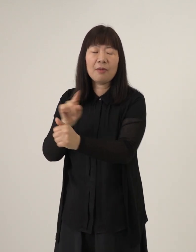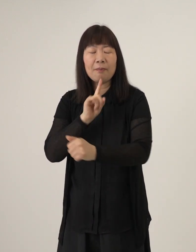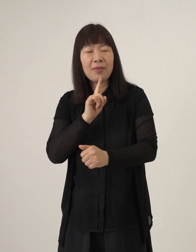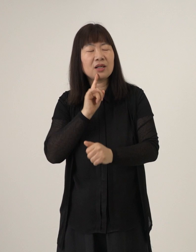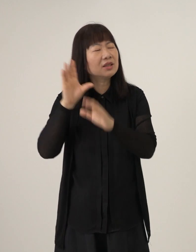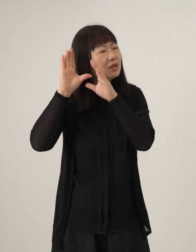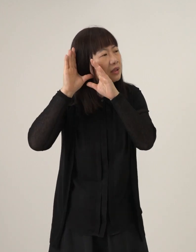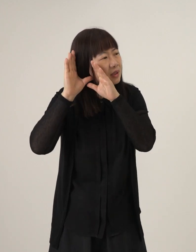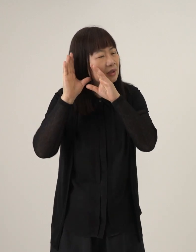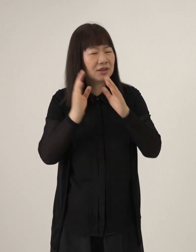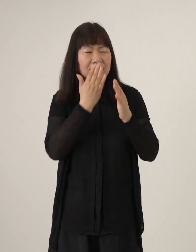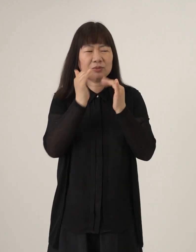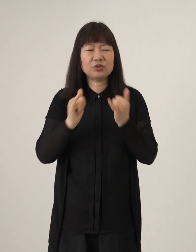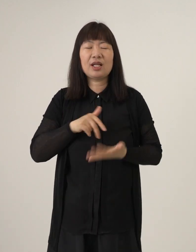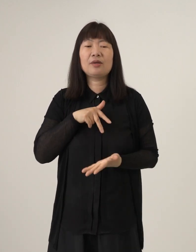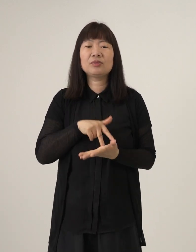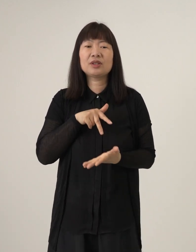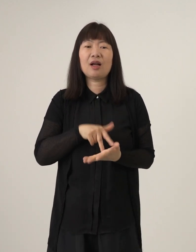뭐라고?